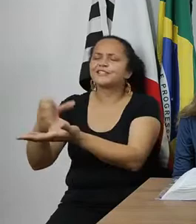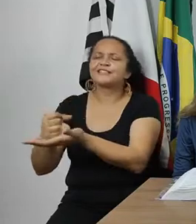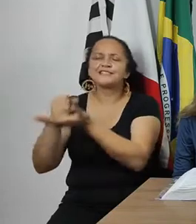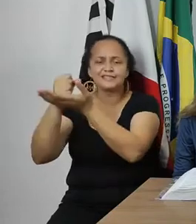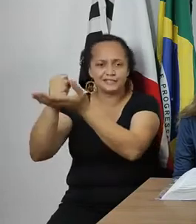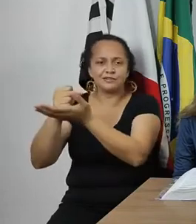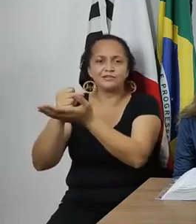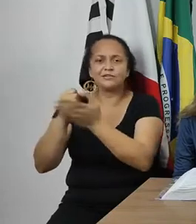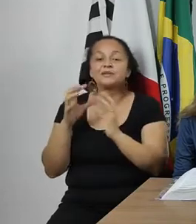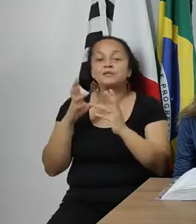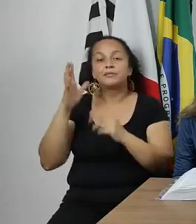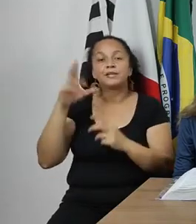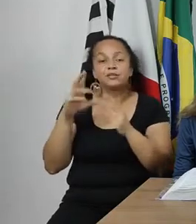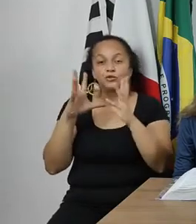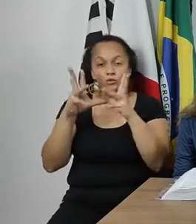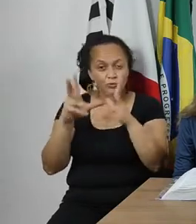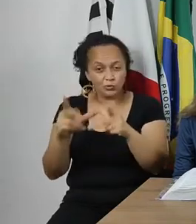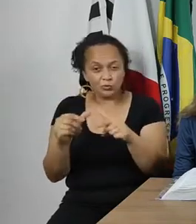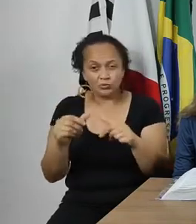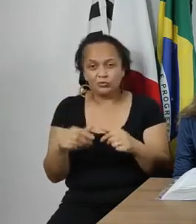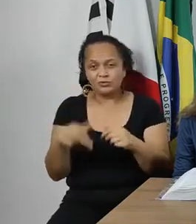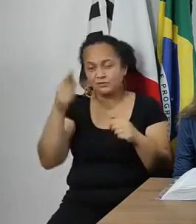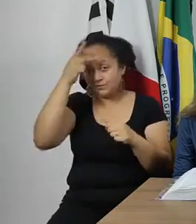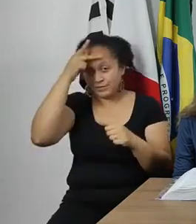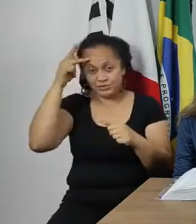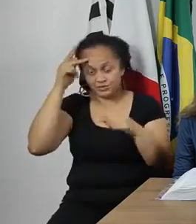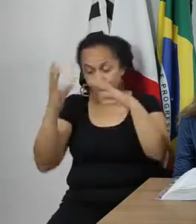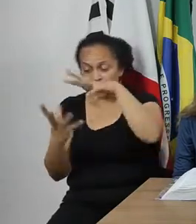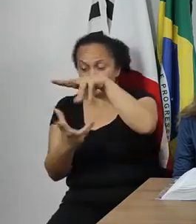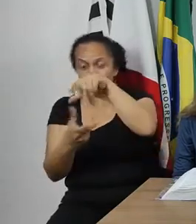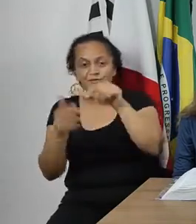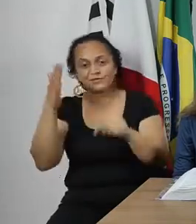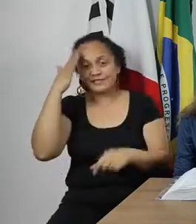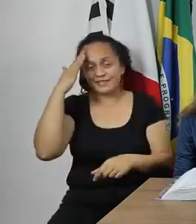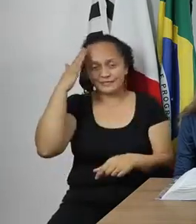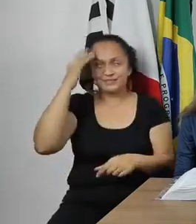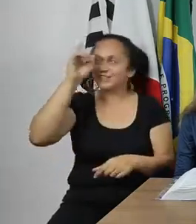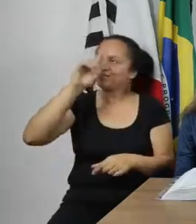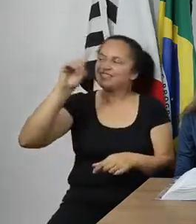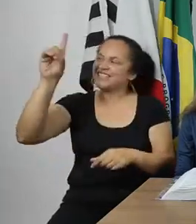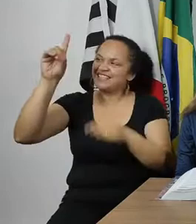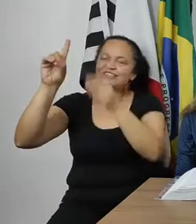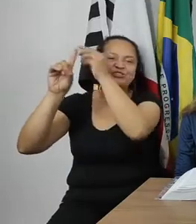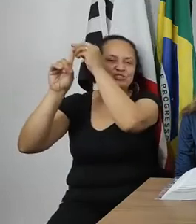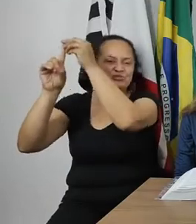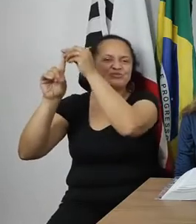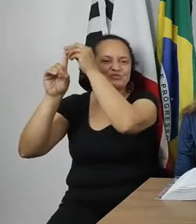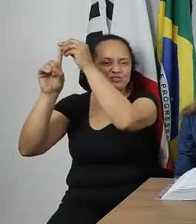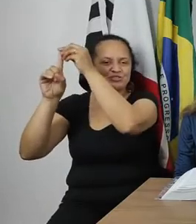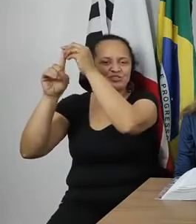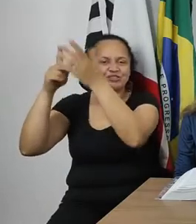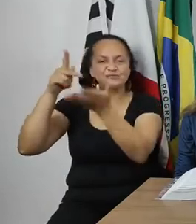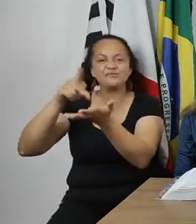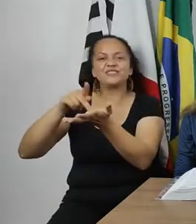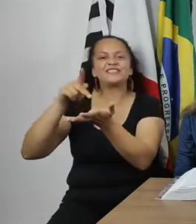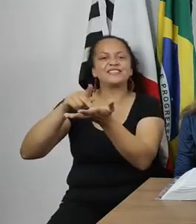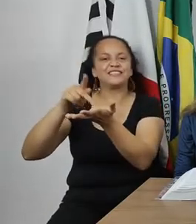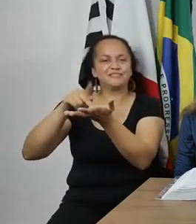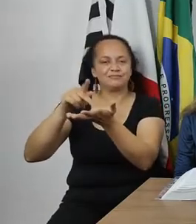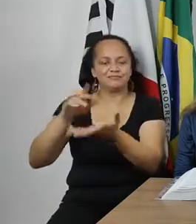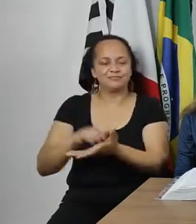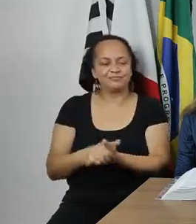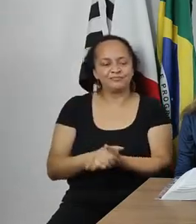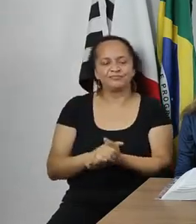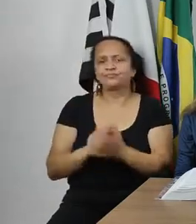do mundo fiquem sabendo que só tu, ó Senhor, és Deus. Que oração!